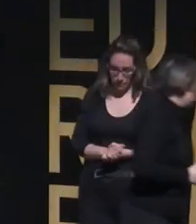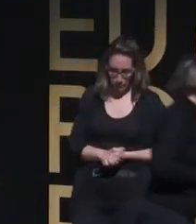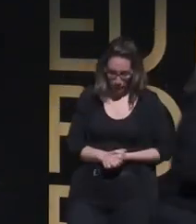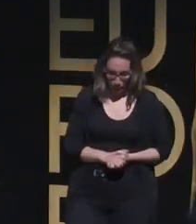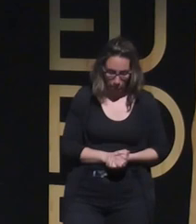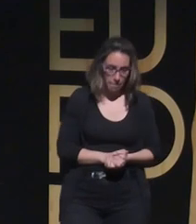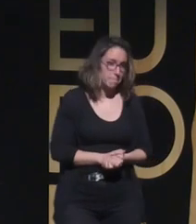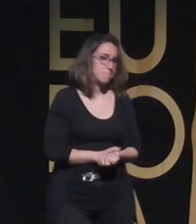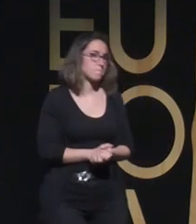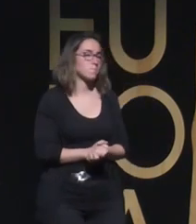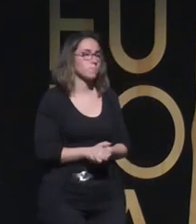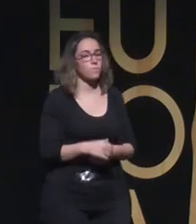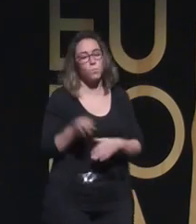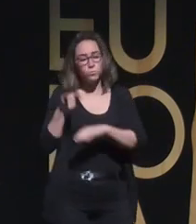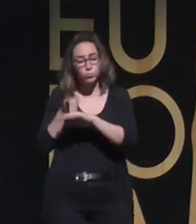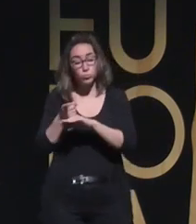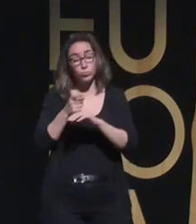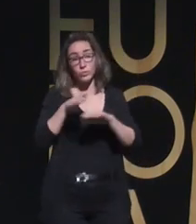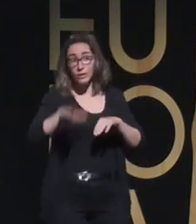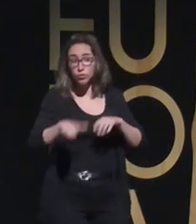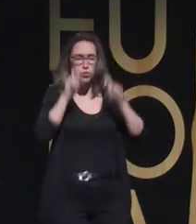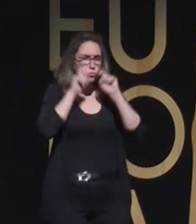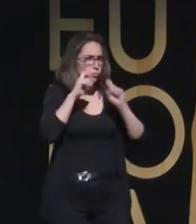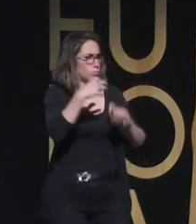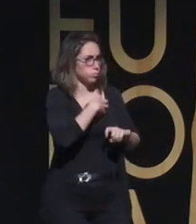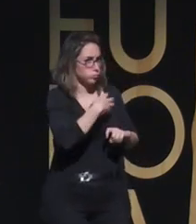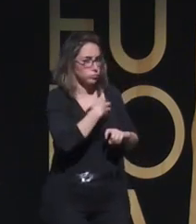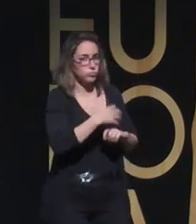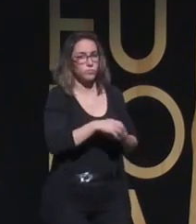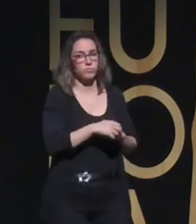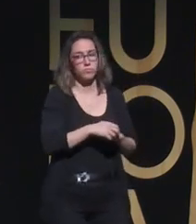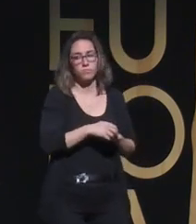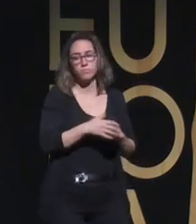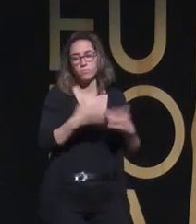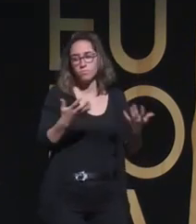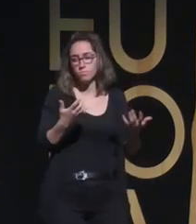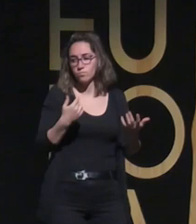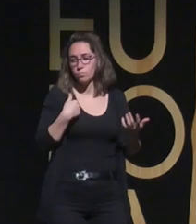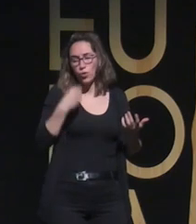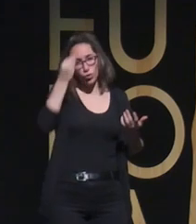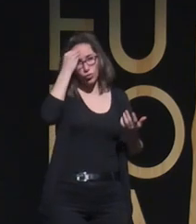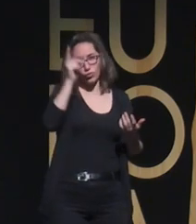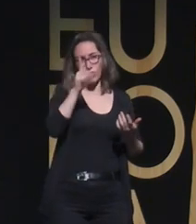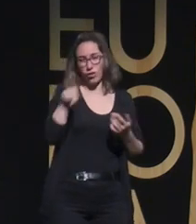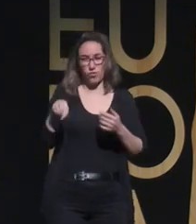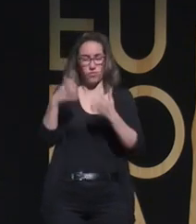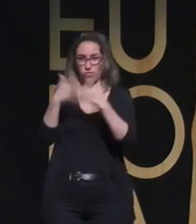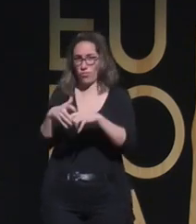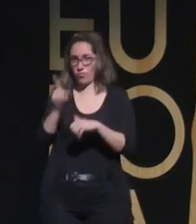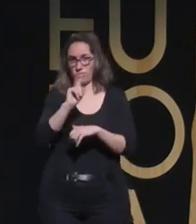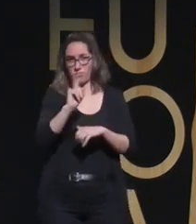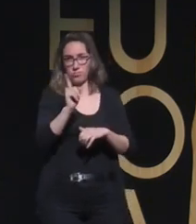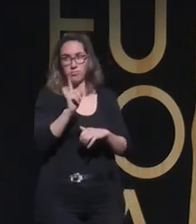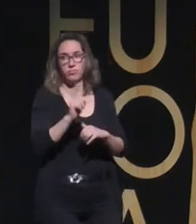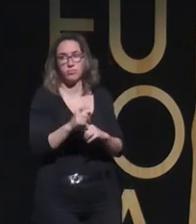Ostras, el niño no puede llorar, ¿no? Yo no soy, por ejemplo, el método este estíbil de que el niño tiene que llorar. A mí, yo no creo que eso funcione, pero un